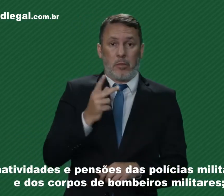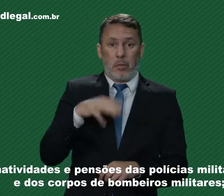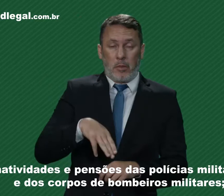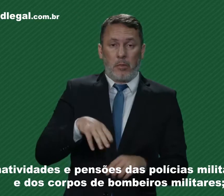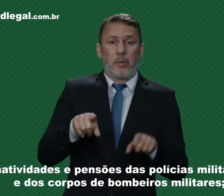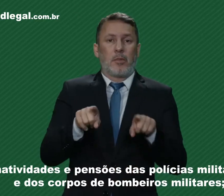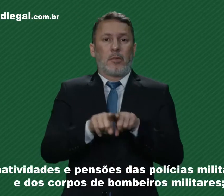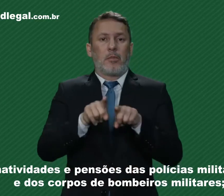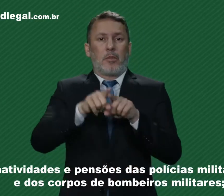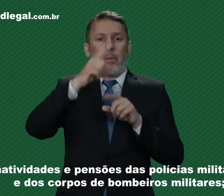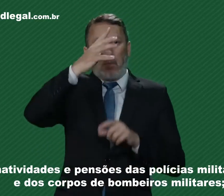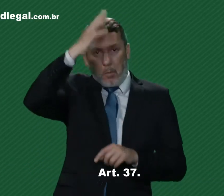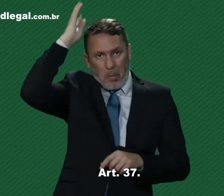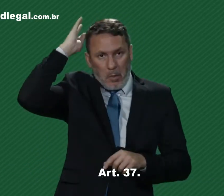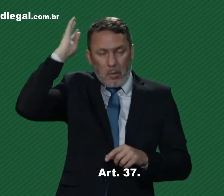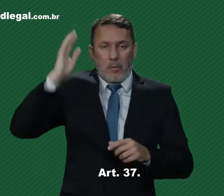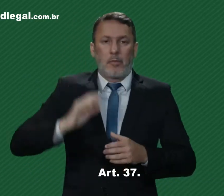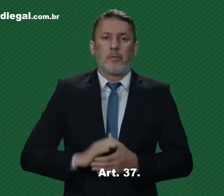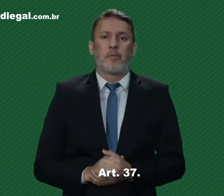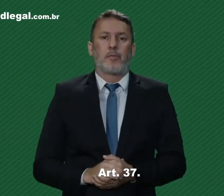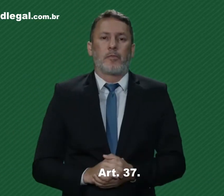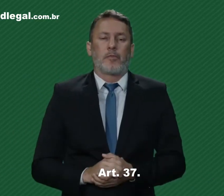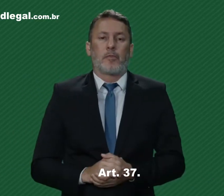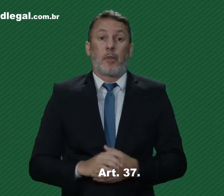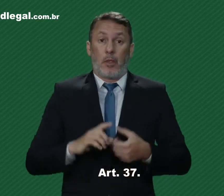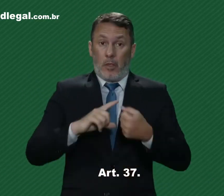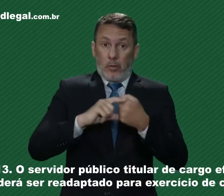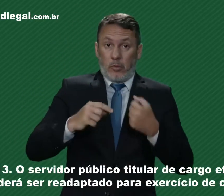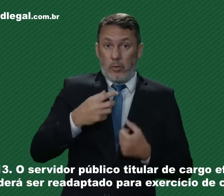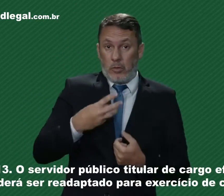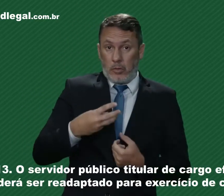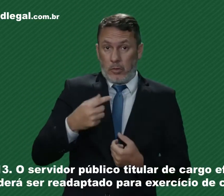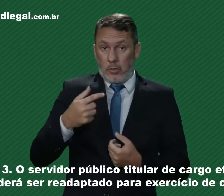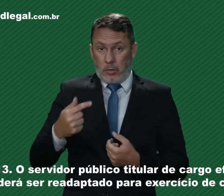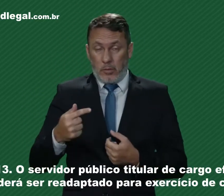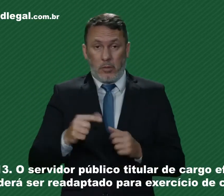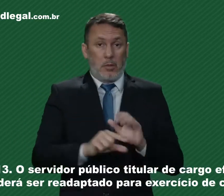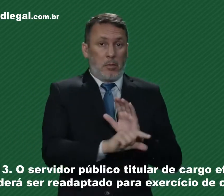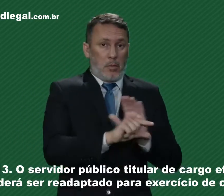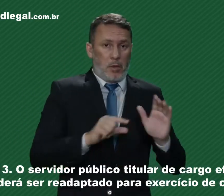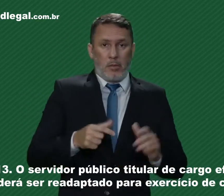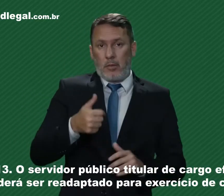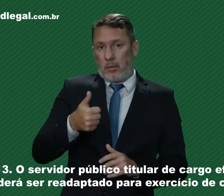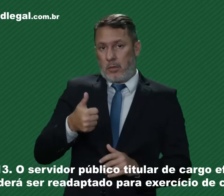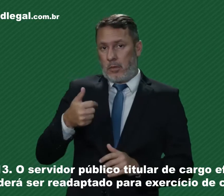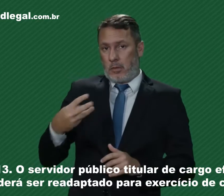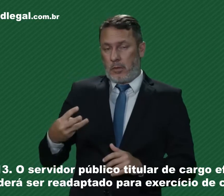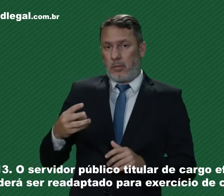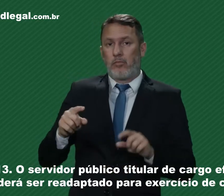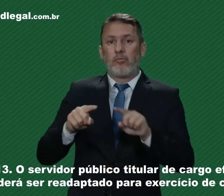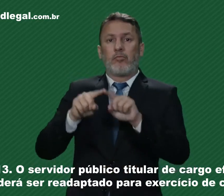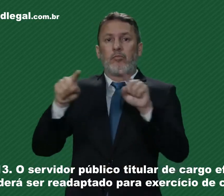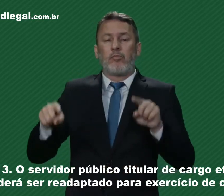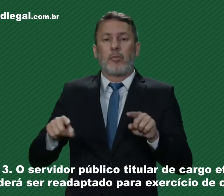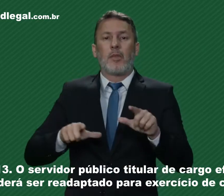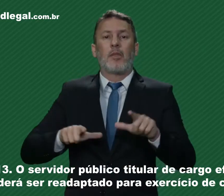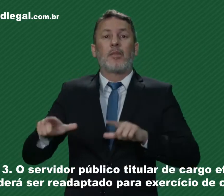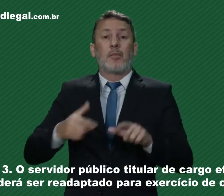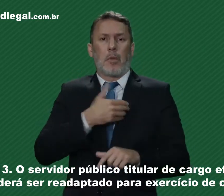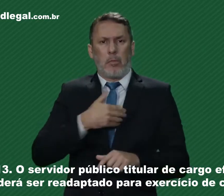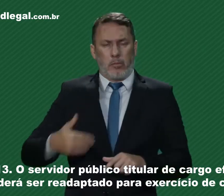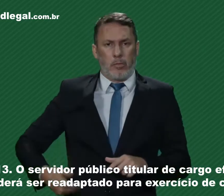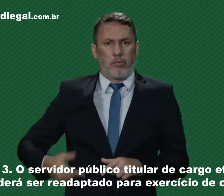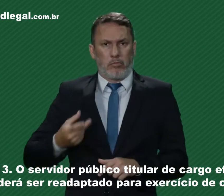de bombeiros militares. Artigo 37. Parágrafo 13. O servidor público titular de